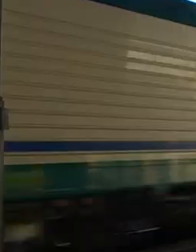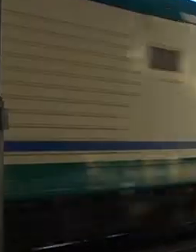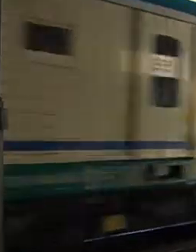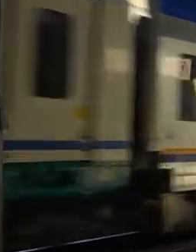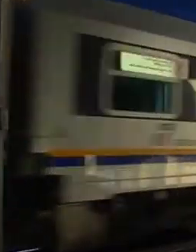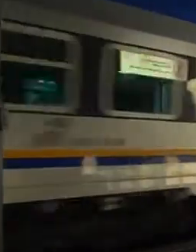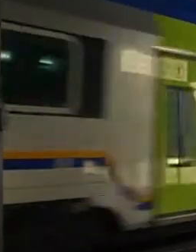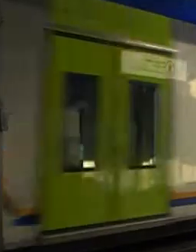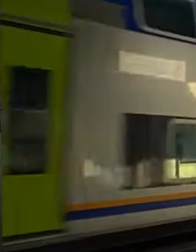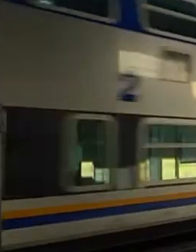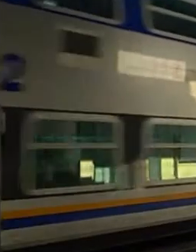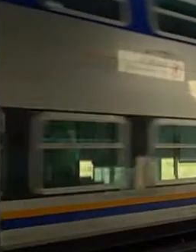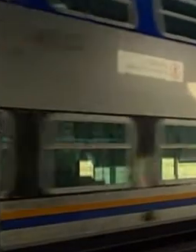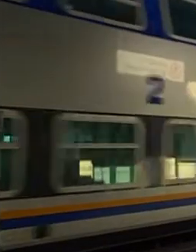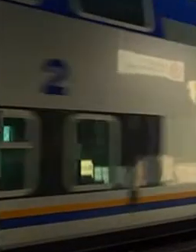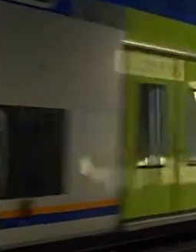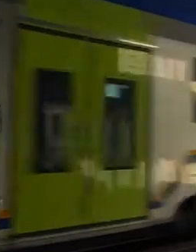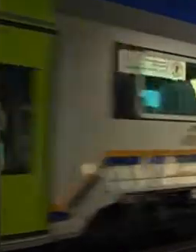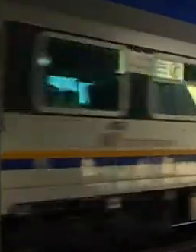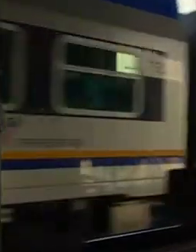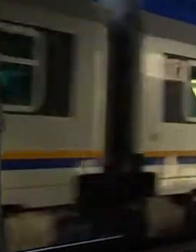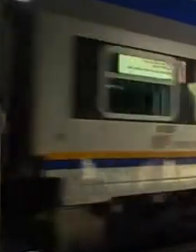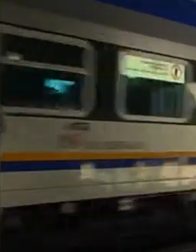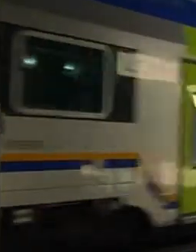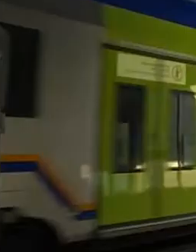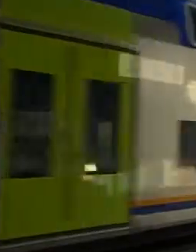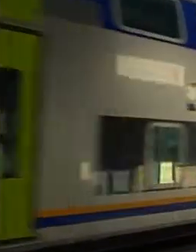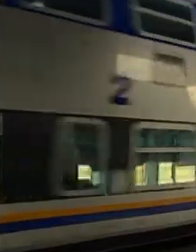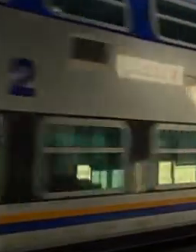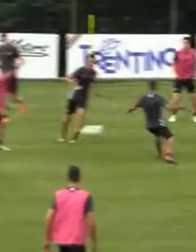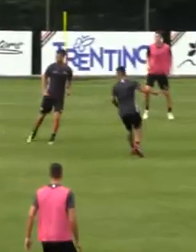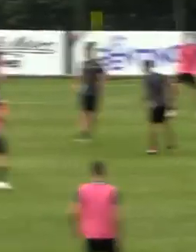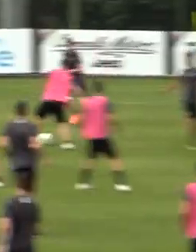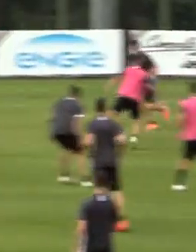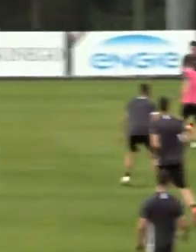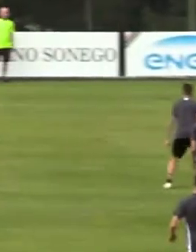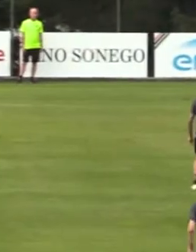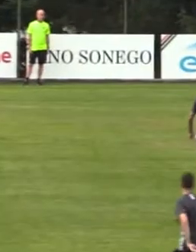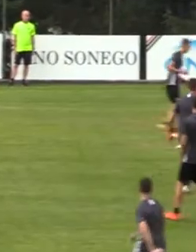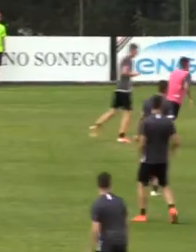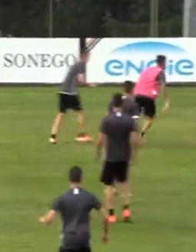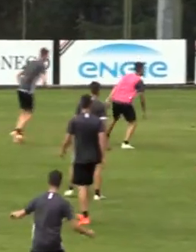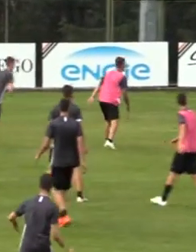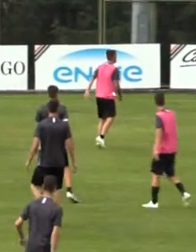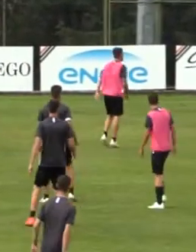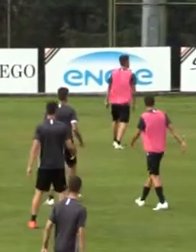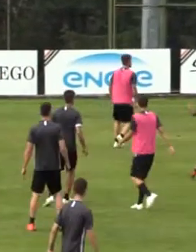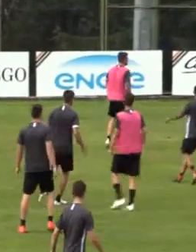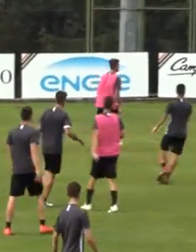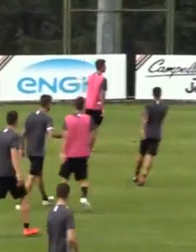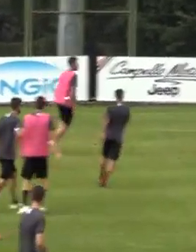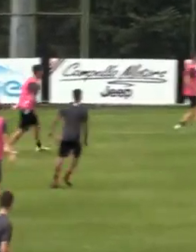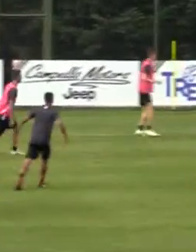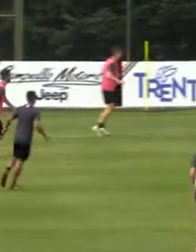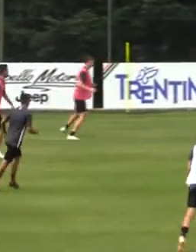definendo. Non solo trasporti, nell'ordinanza si vanno a regolare processioni e cortei, ma anche gli sport di squadra. Anche qui prevalgono le regole